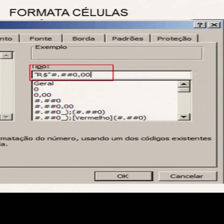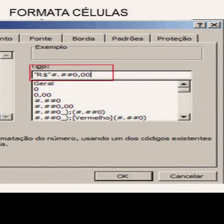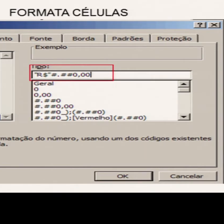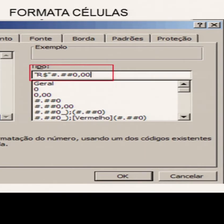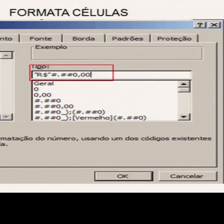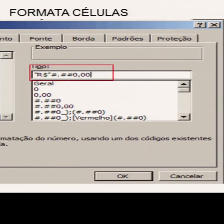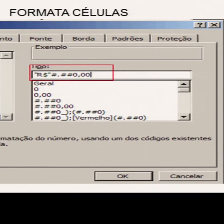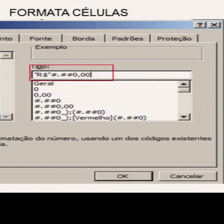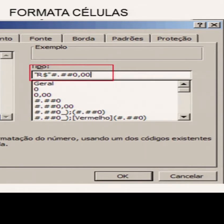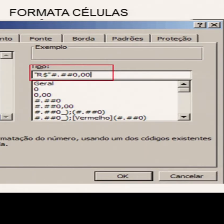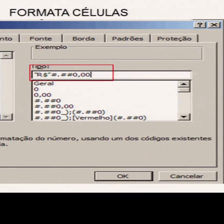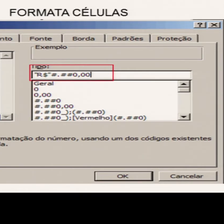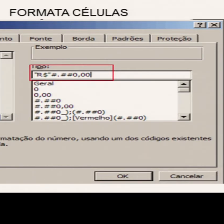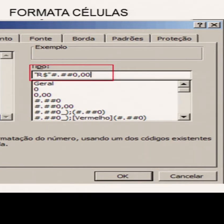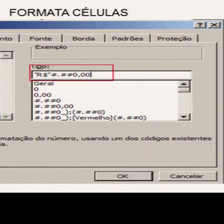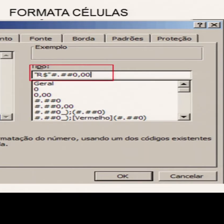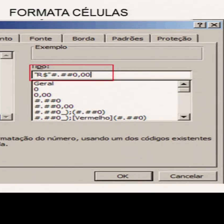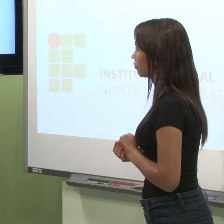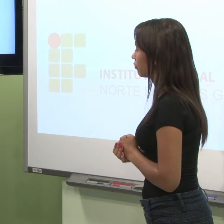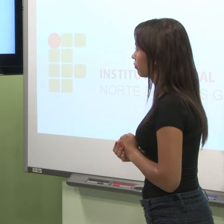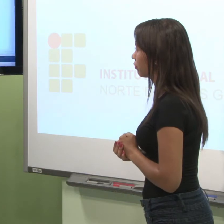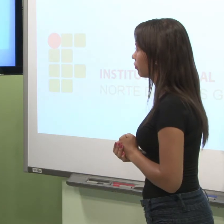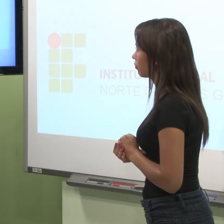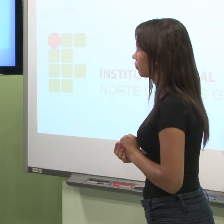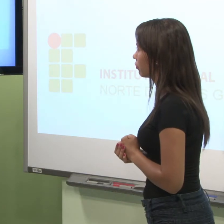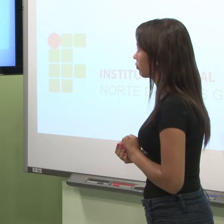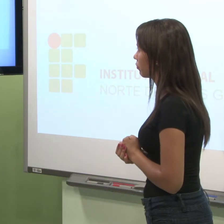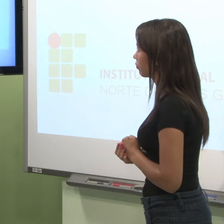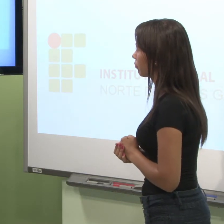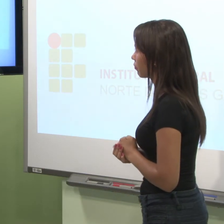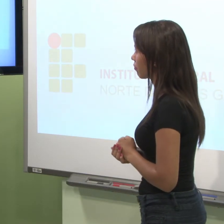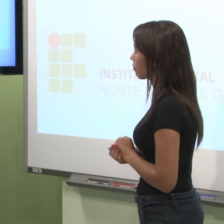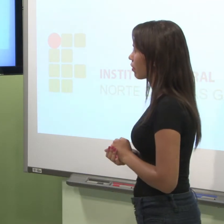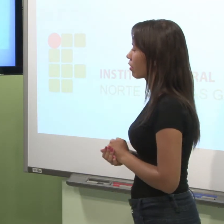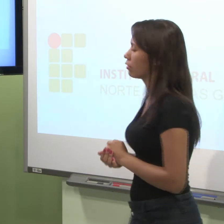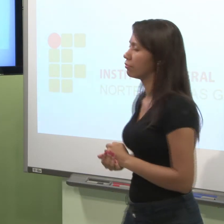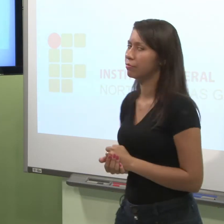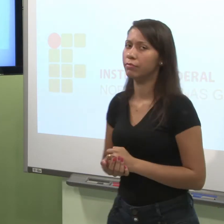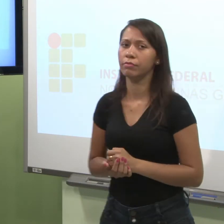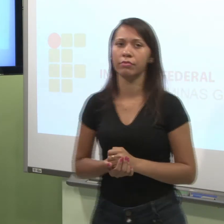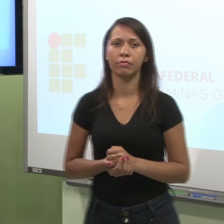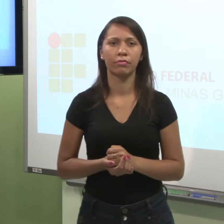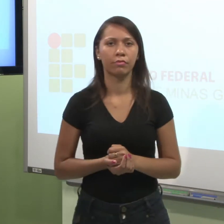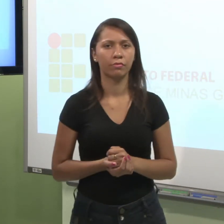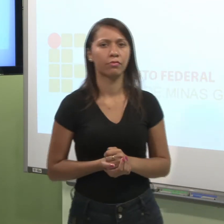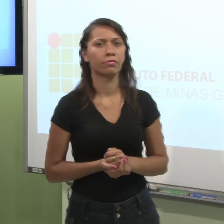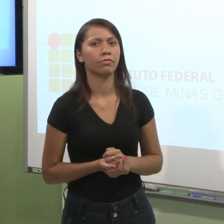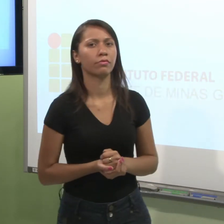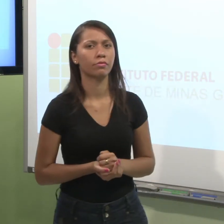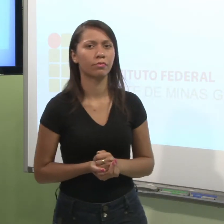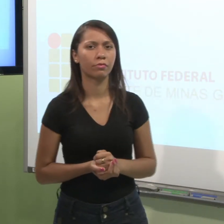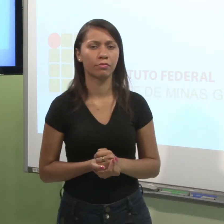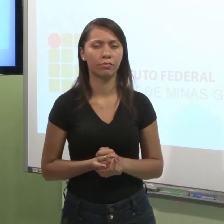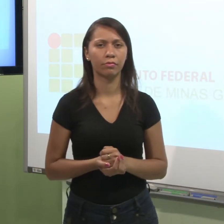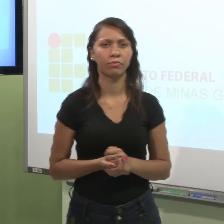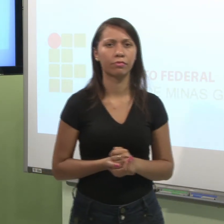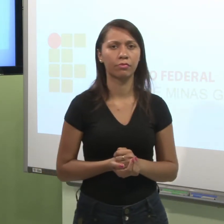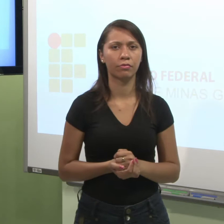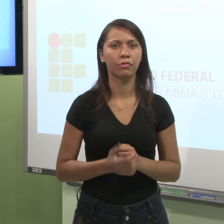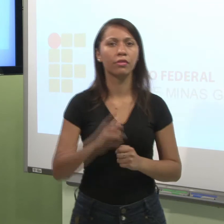será formatada diferentemente de outra. Outra opção de formatação da célula é o alinhamento